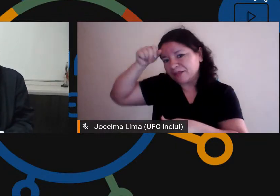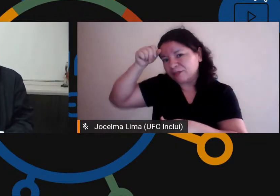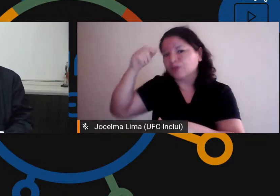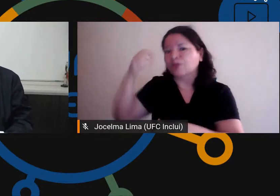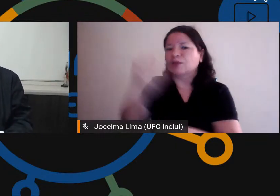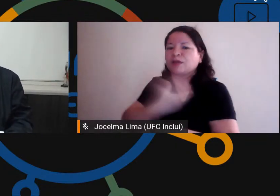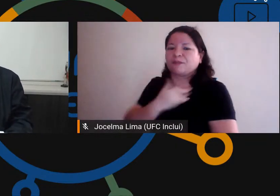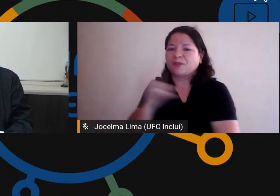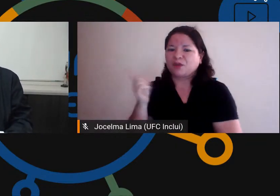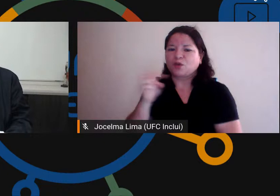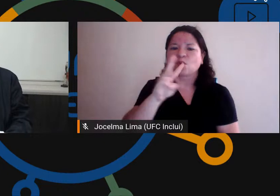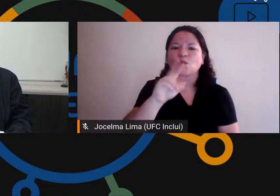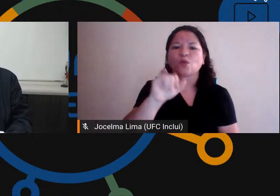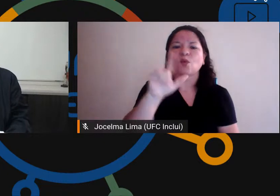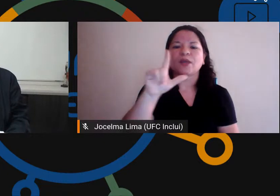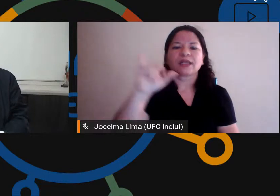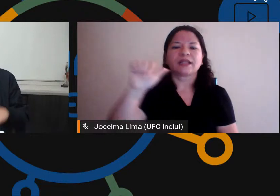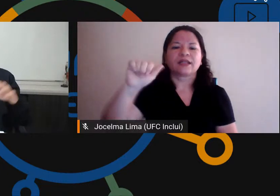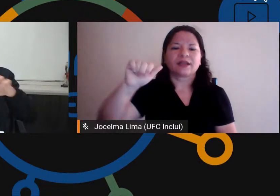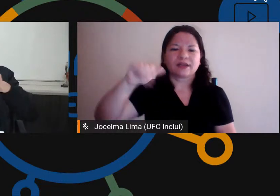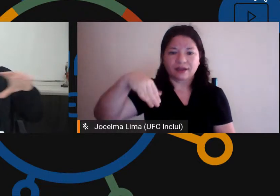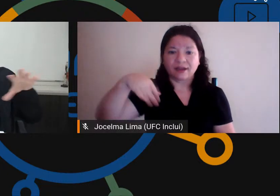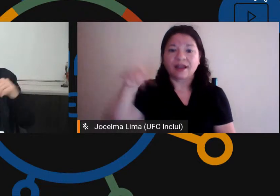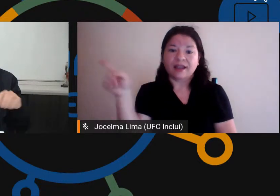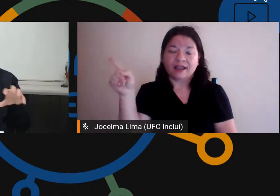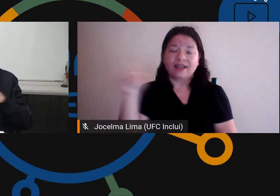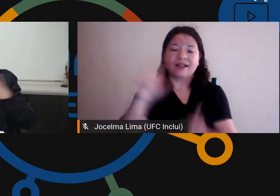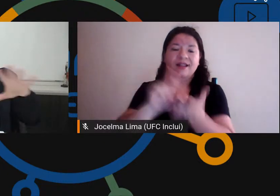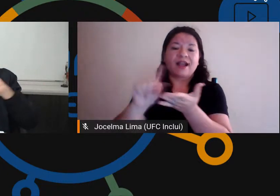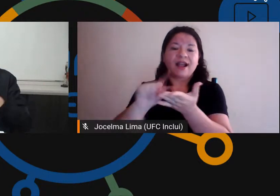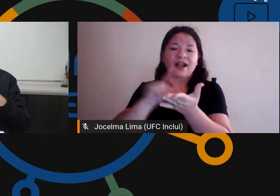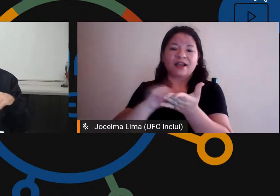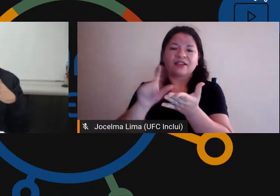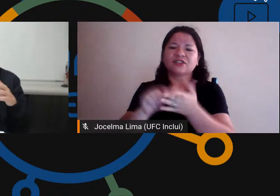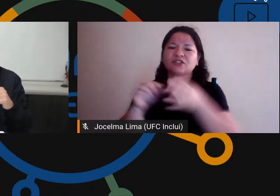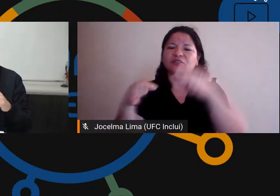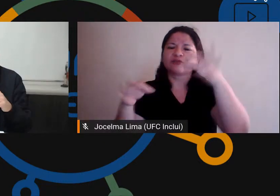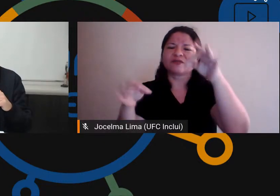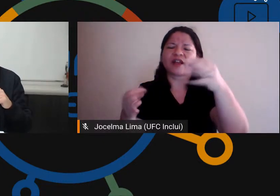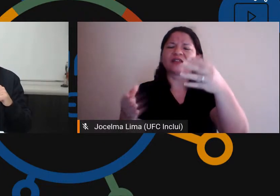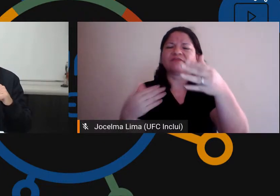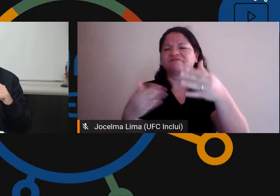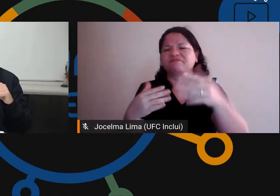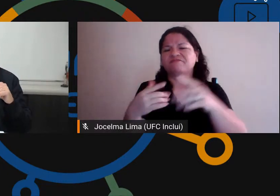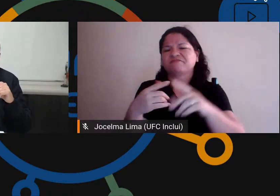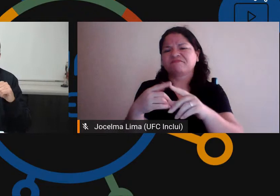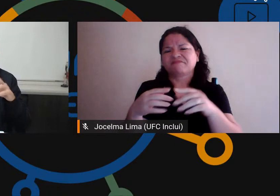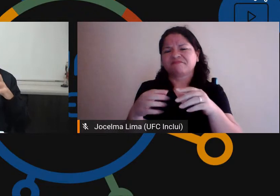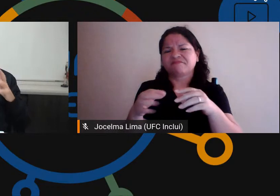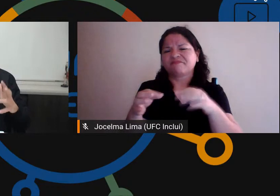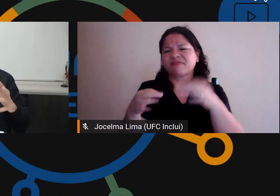William Magnusson, e ele publicou um artigo de meia página só falando a história, e a lógica é muito